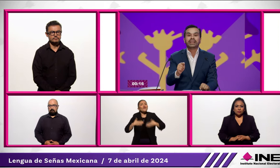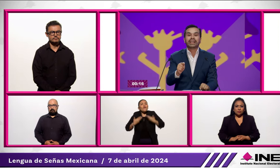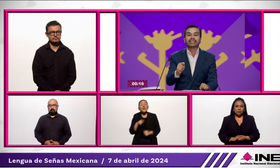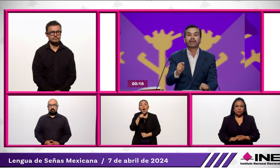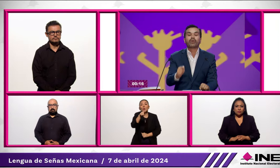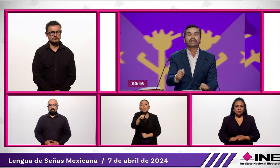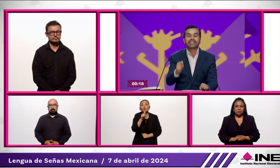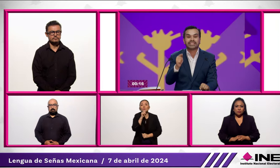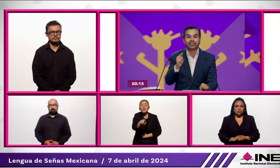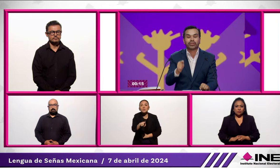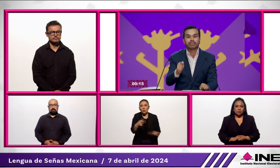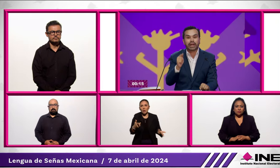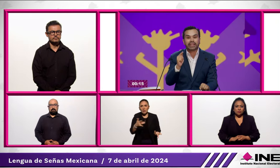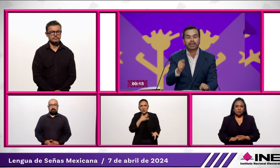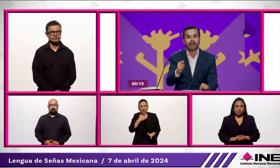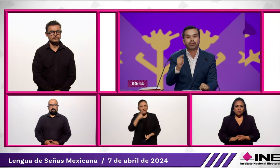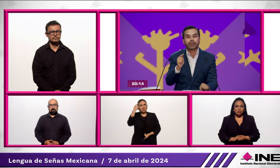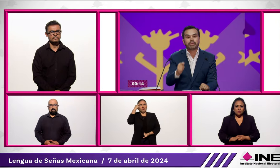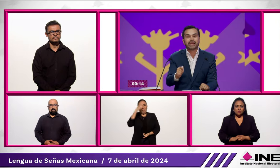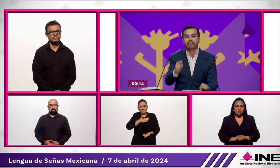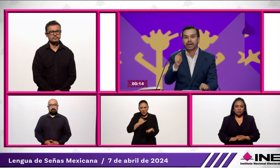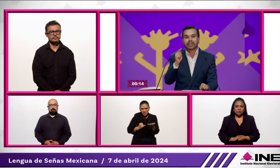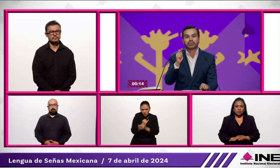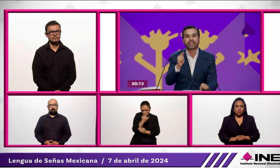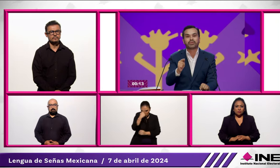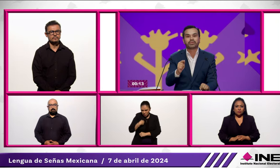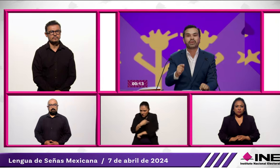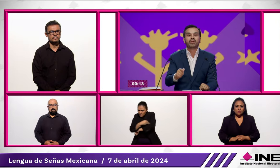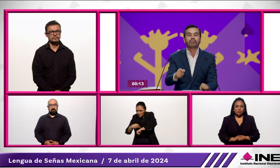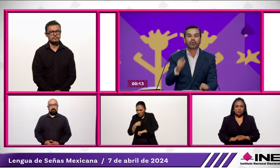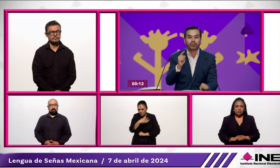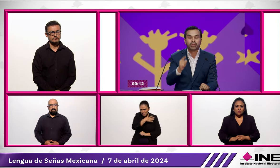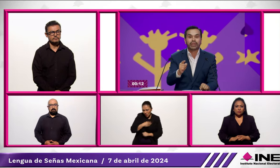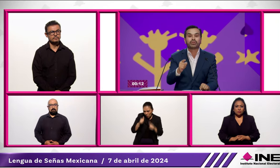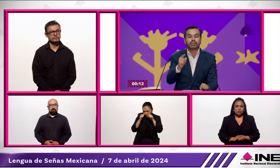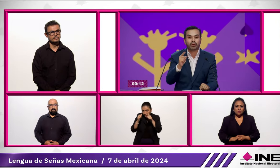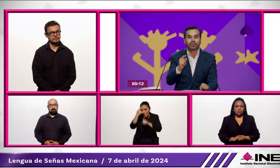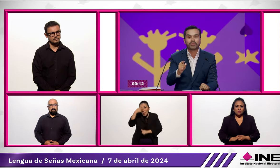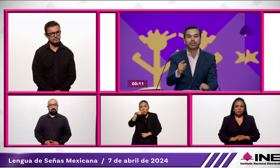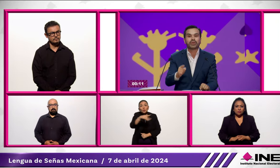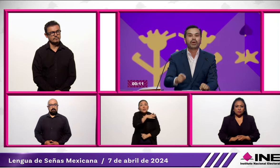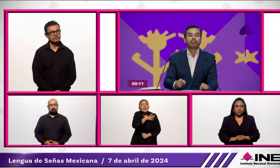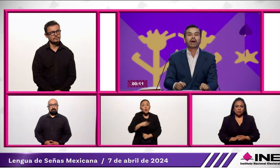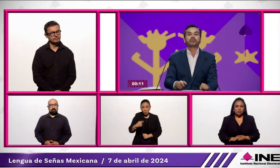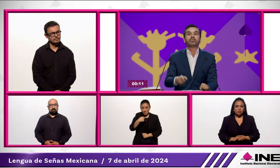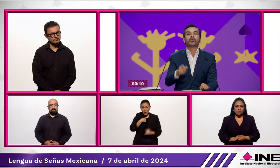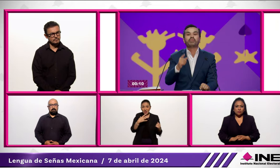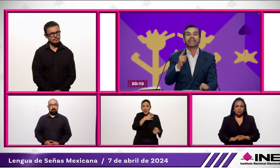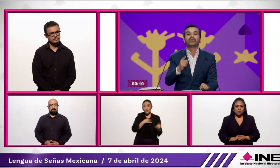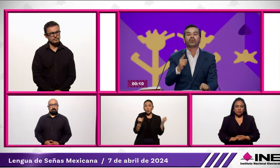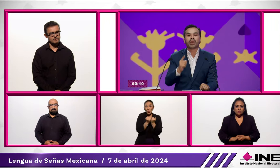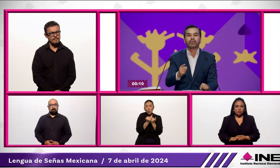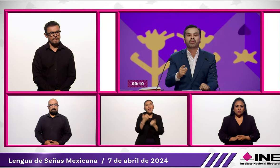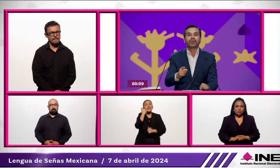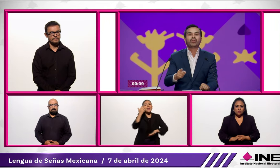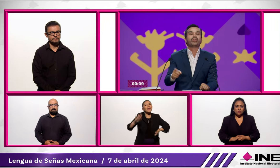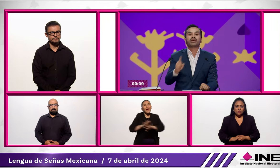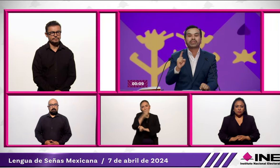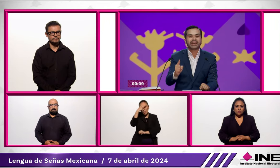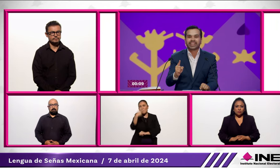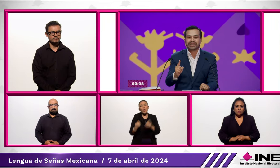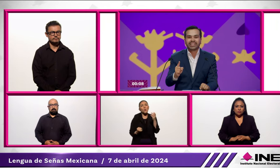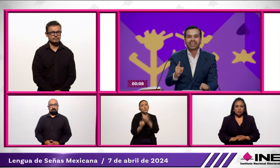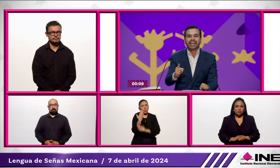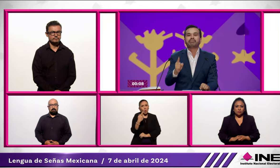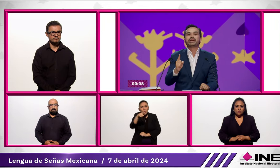tomar las mejores decisiones para ti, para tu familia, para tus hijos. Por tus hijos y por los míos, vamos por un México nuevo. No